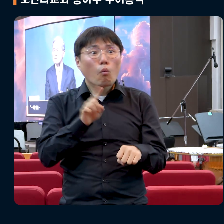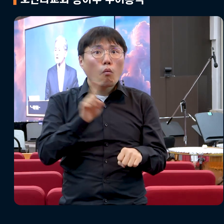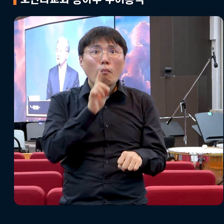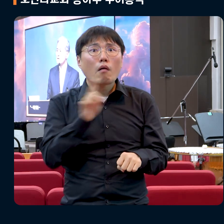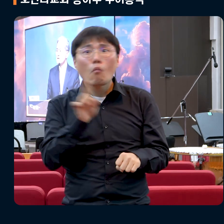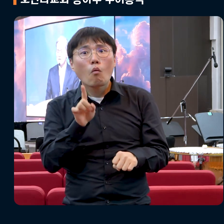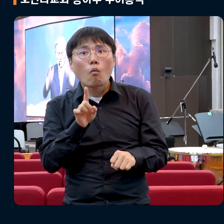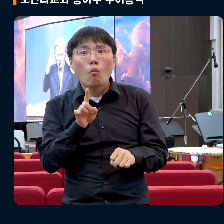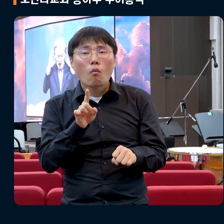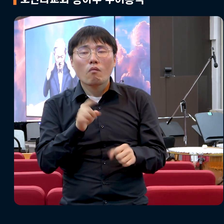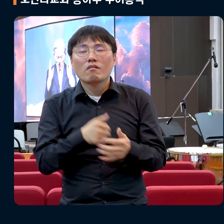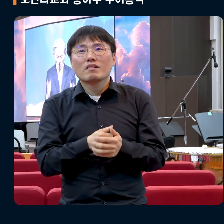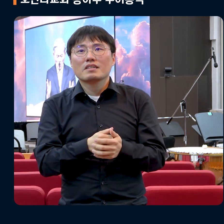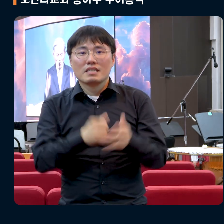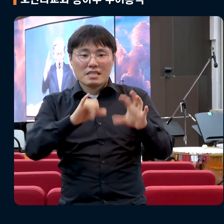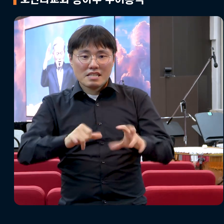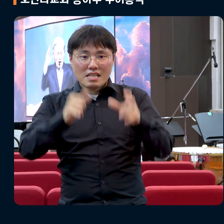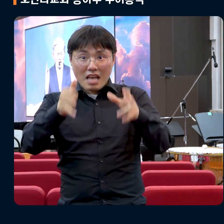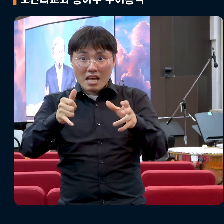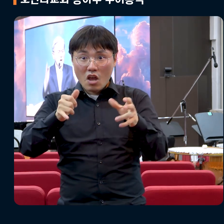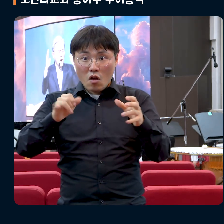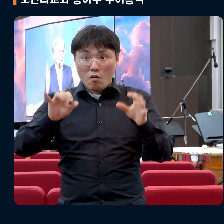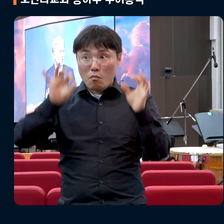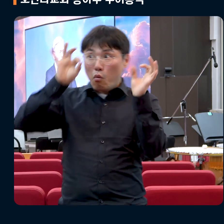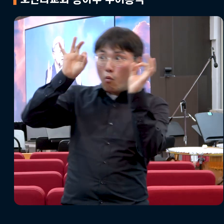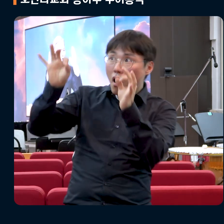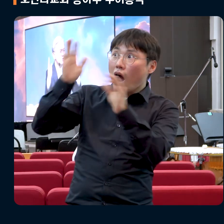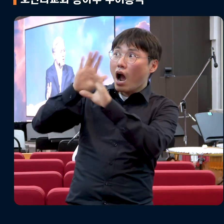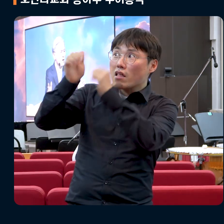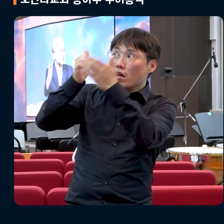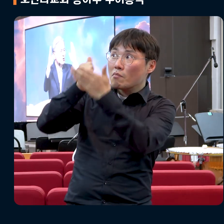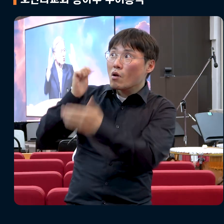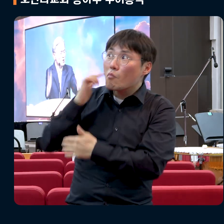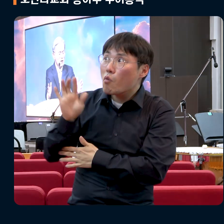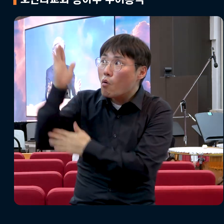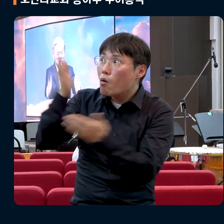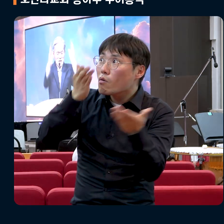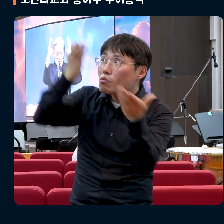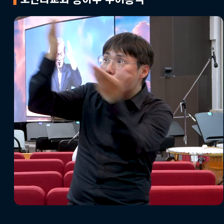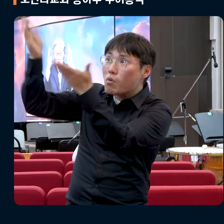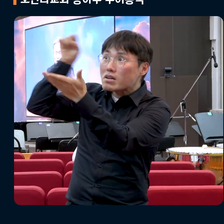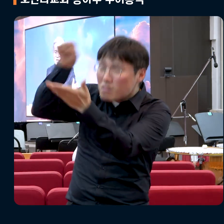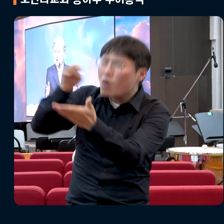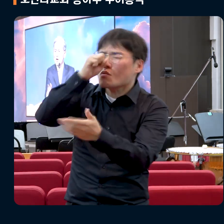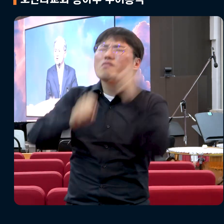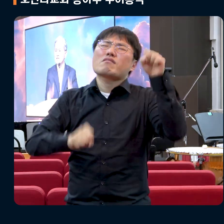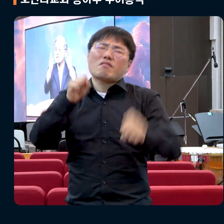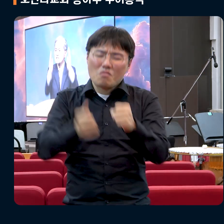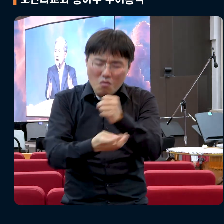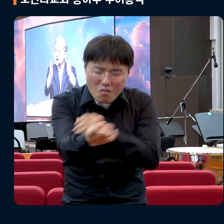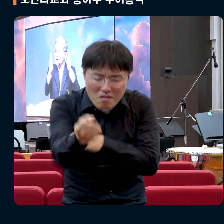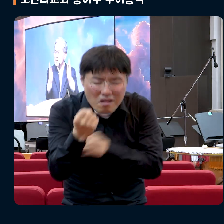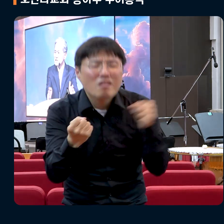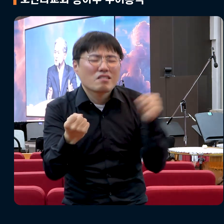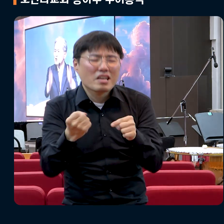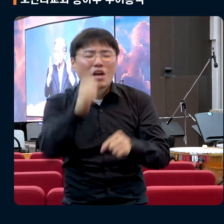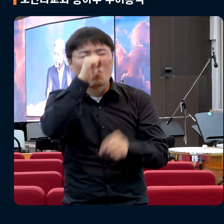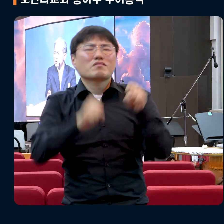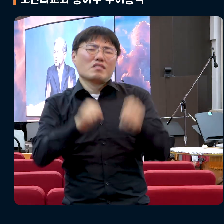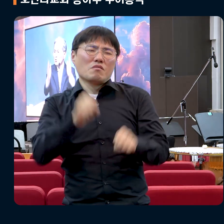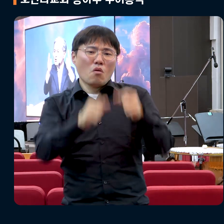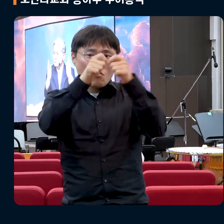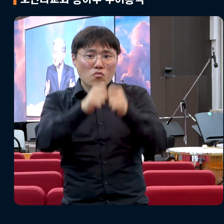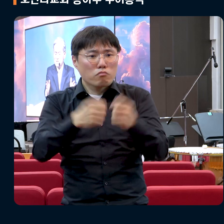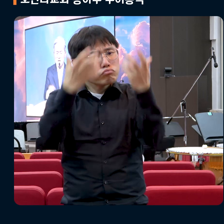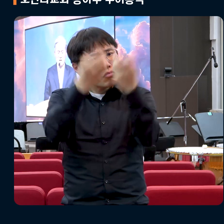것은 무엇을 말하는가? 세상이 보고 우리 하나님 아버지께 영광을 돌리게 되는 그 선한 영향력인 착한